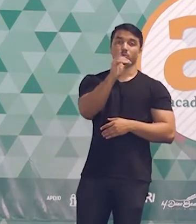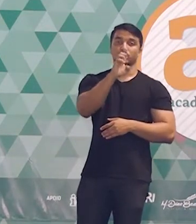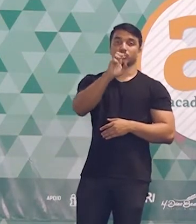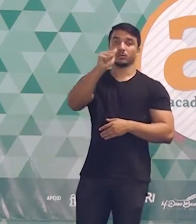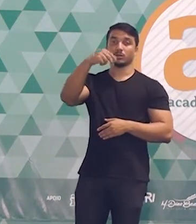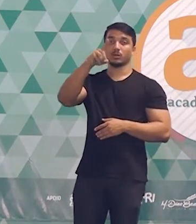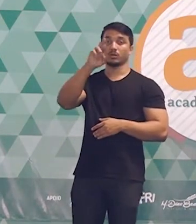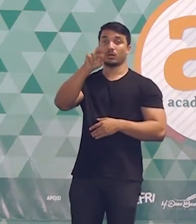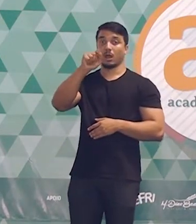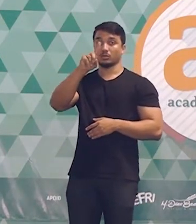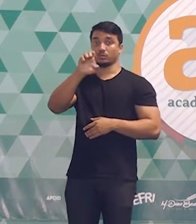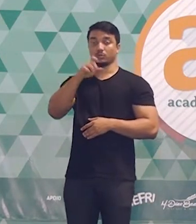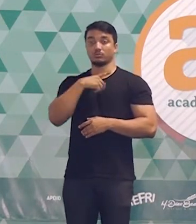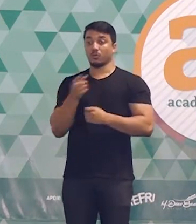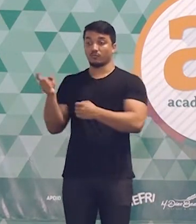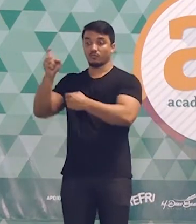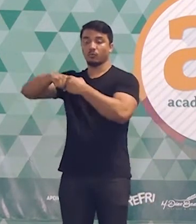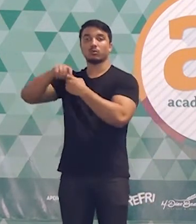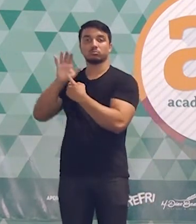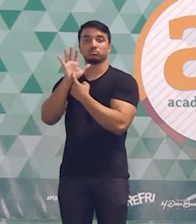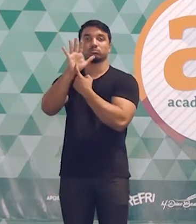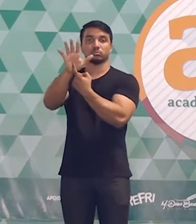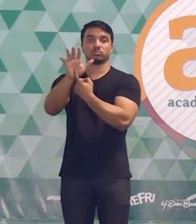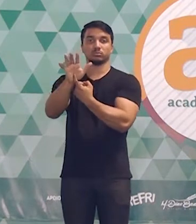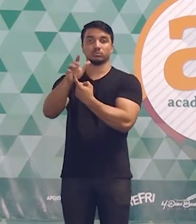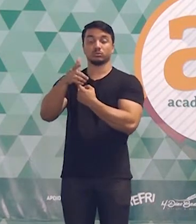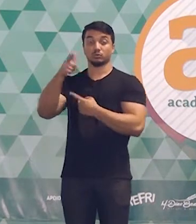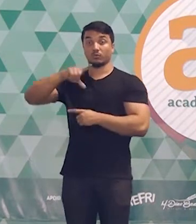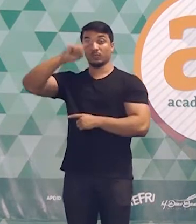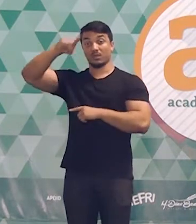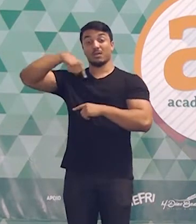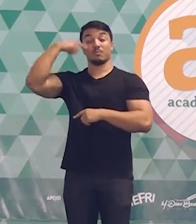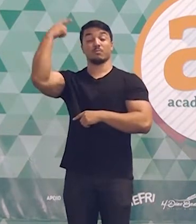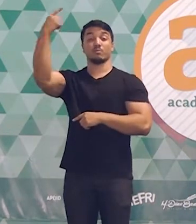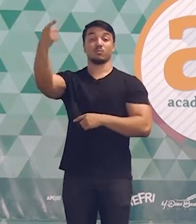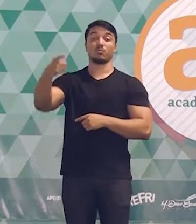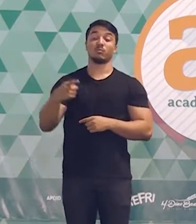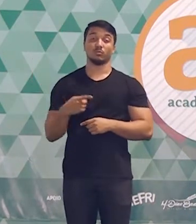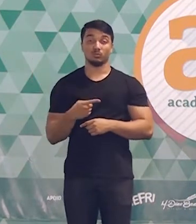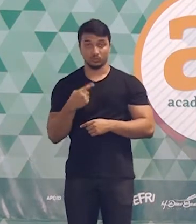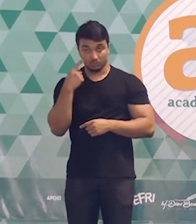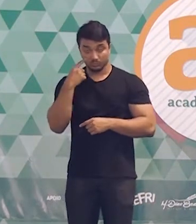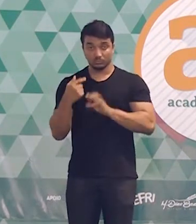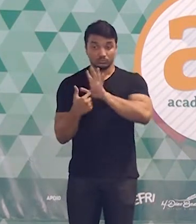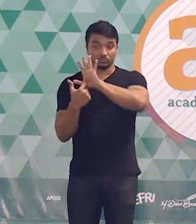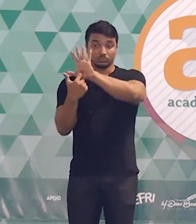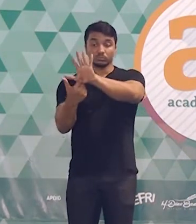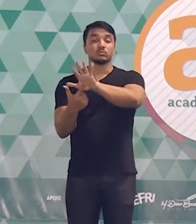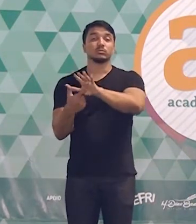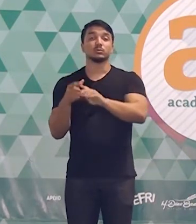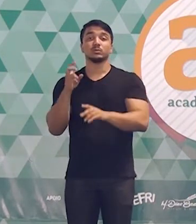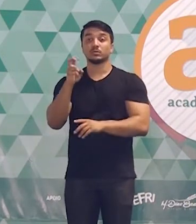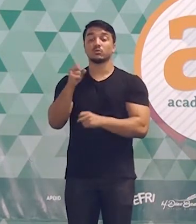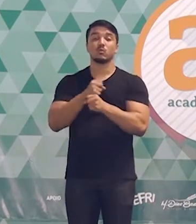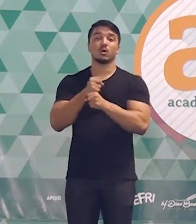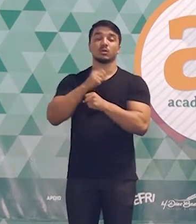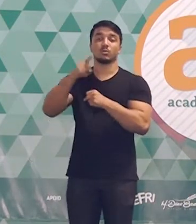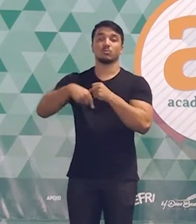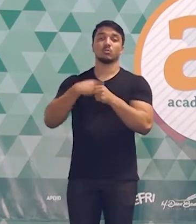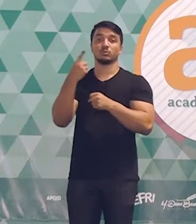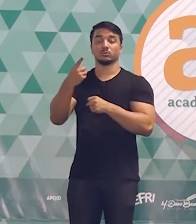que ela voltou a expor suas pinturas. E ela só voltou a expor suas pinturas 5